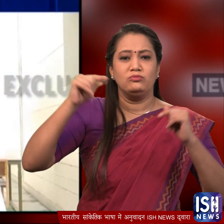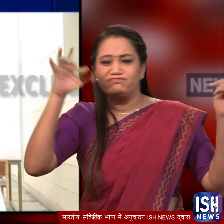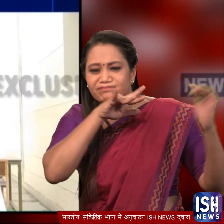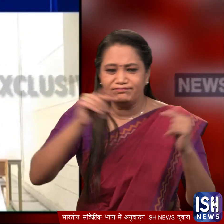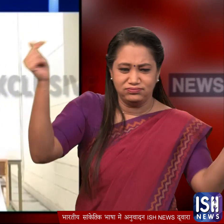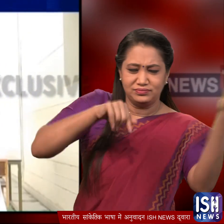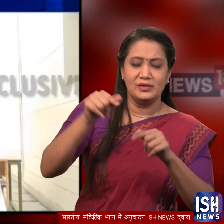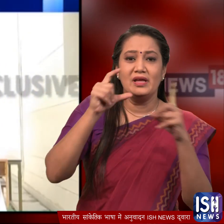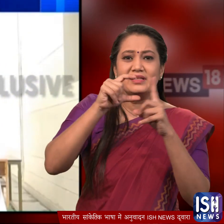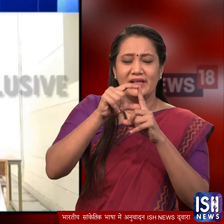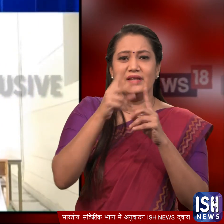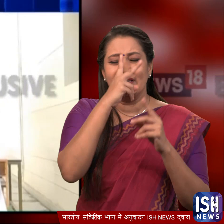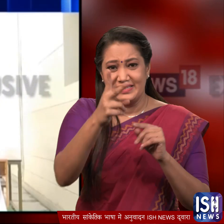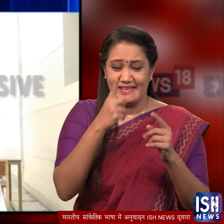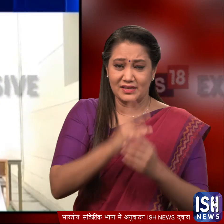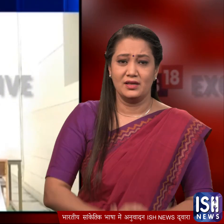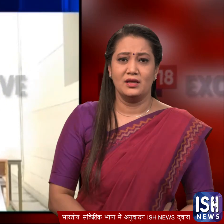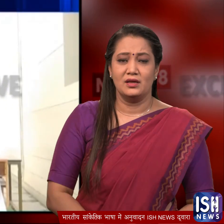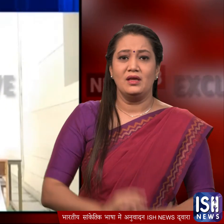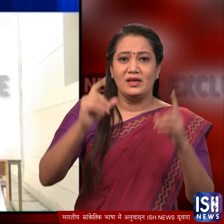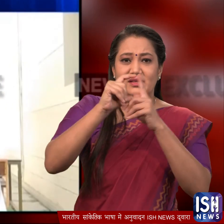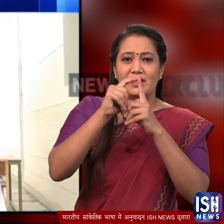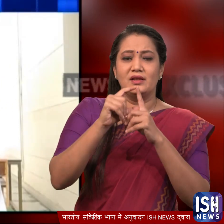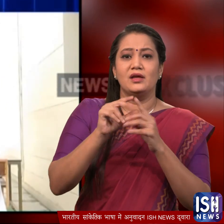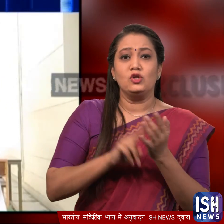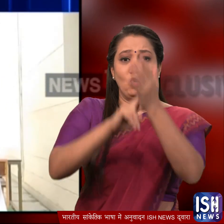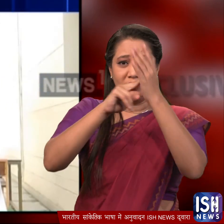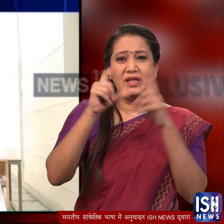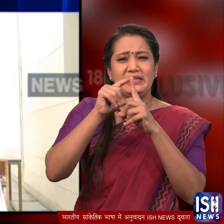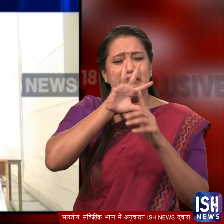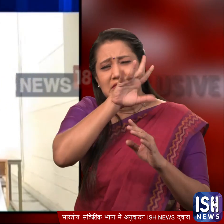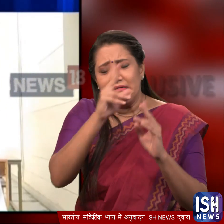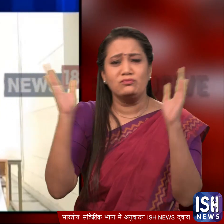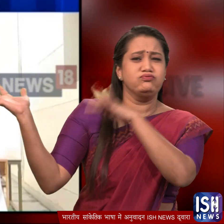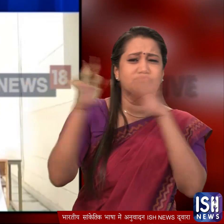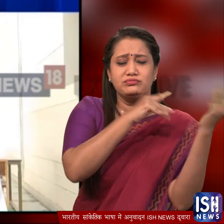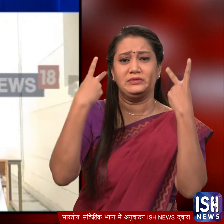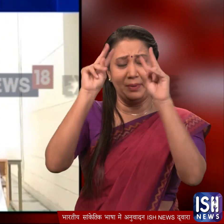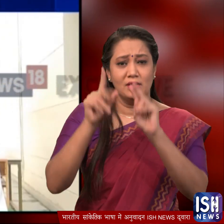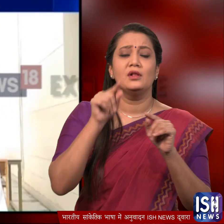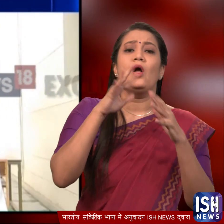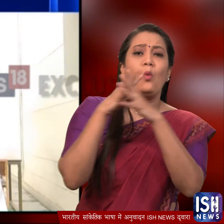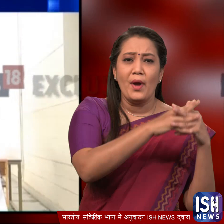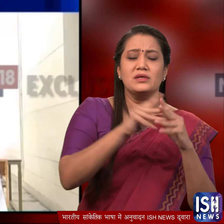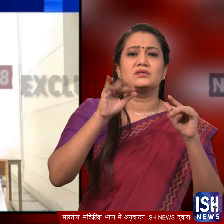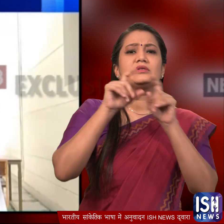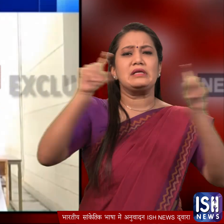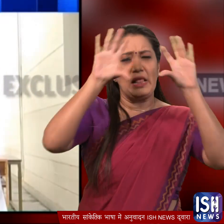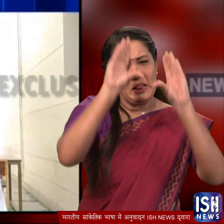रहा। अगर आप दिल्ली के अंदर ही देखें तो दिल्ली के अंदर नॉर्थ दिल्ली सबसे ज़्यादा प्रदूषित थी और वेस्ट